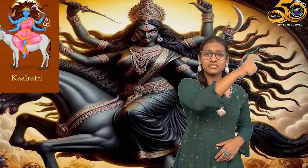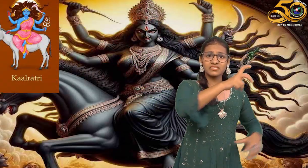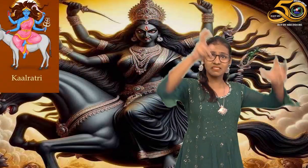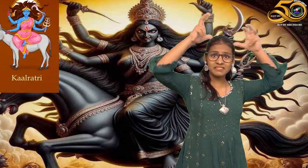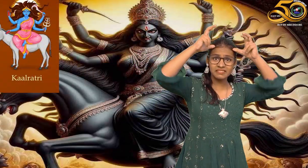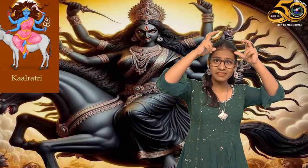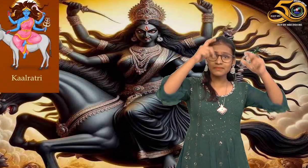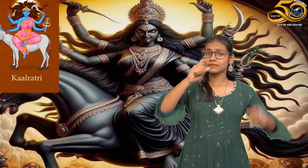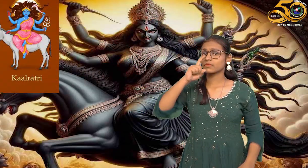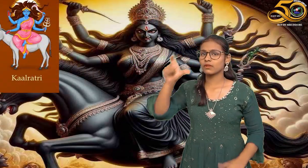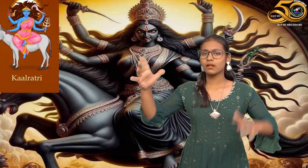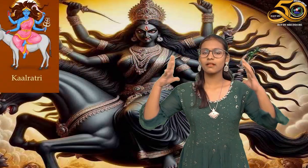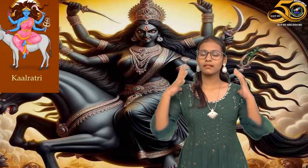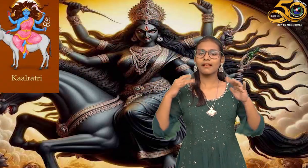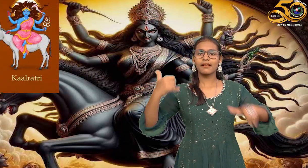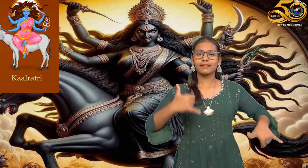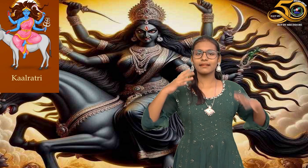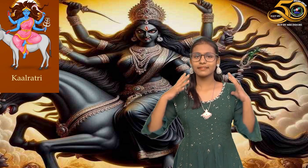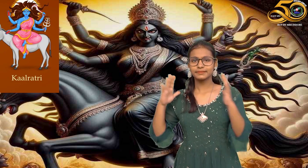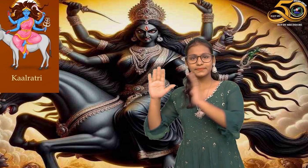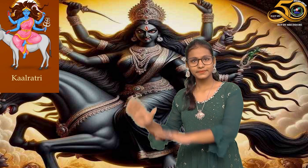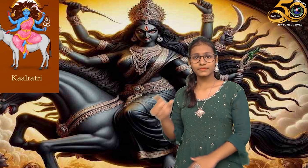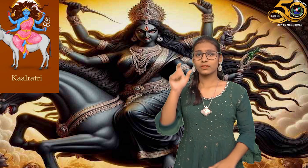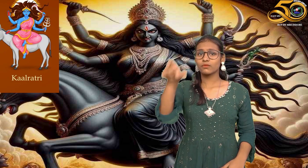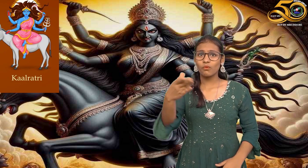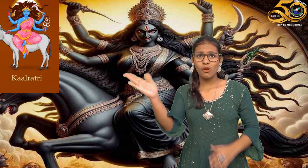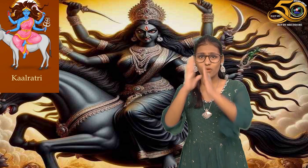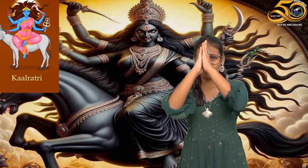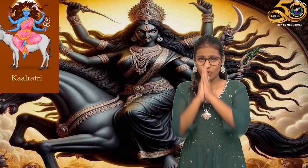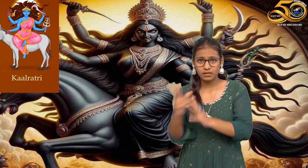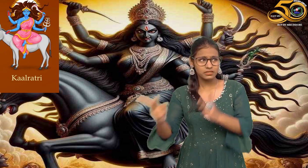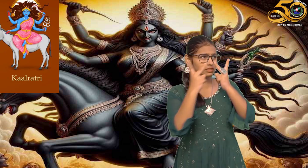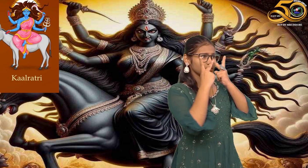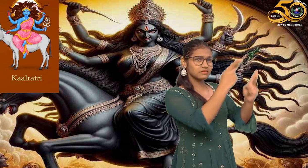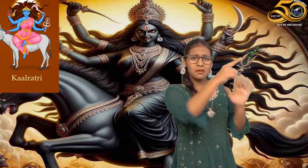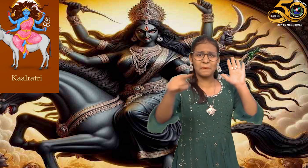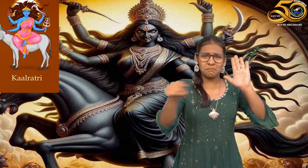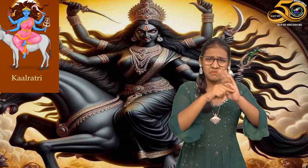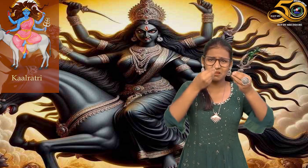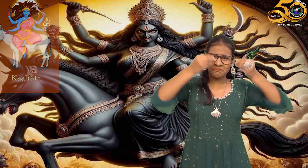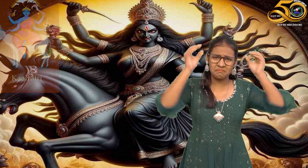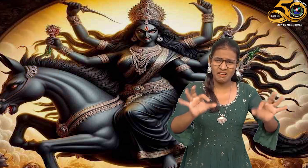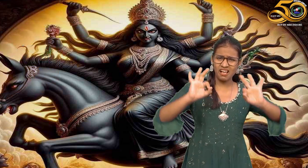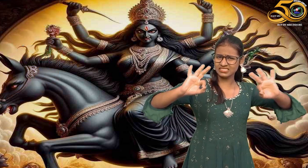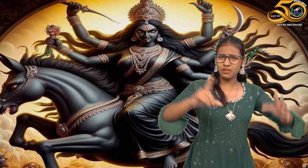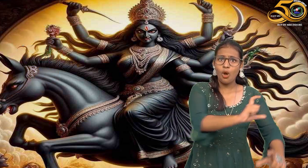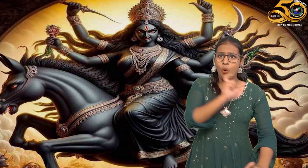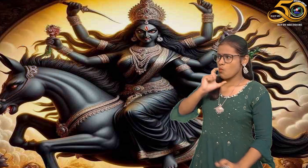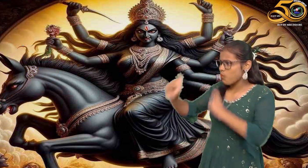समर्पि थे रक्त बिज नामक दानव की प्रतार्ना की शिकायत करने सभी देवी देवता मा पारवती के पास गए उन्हें सब